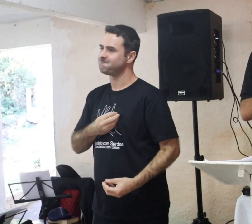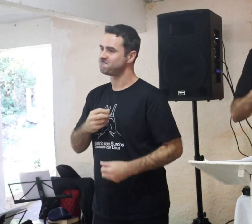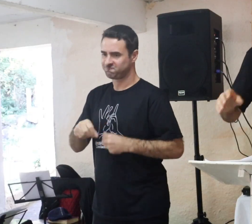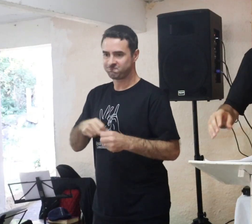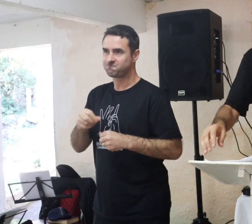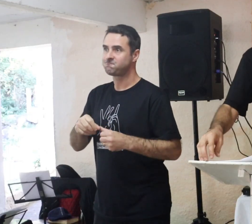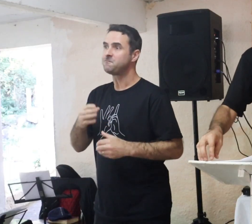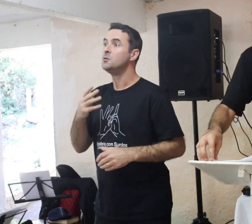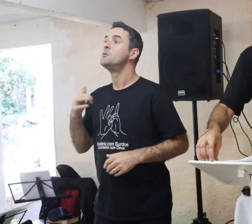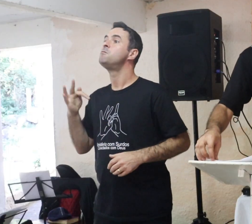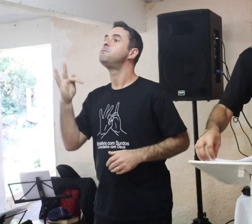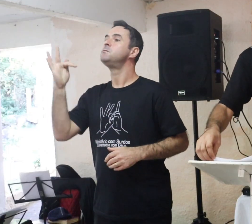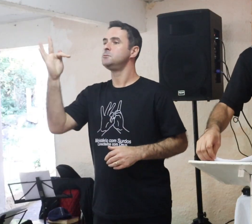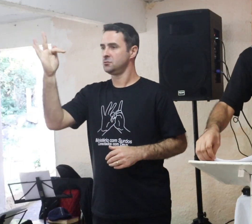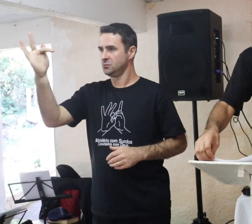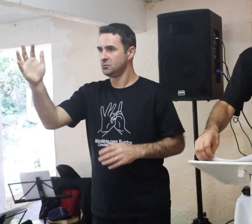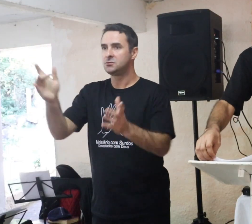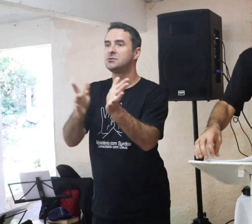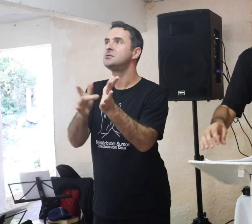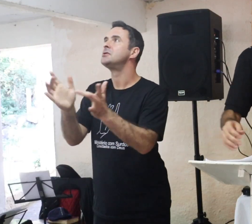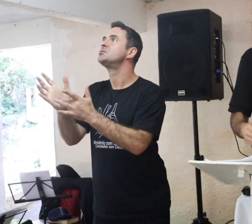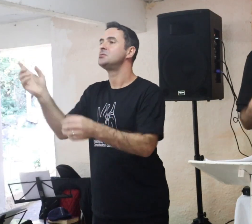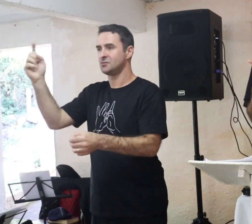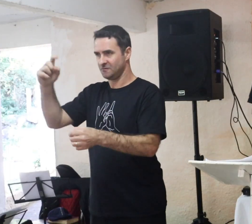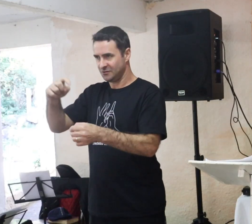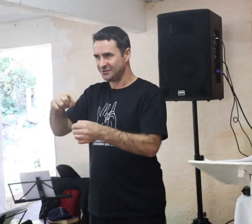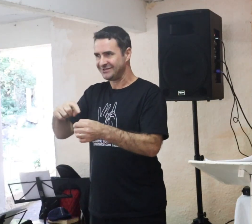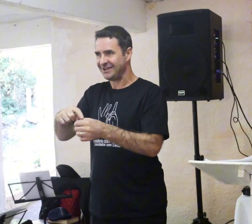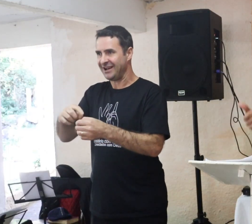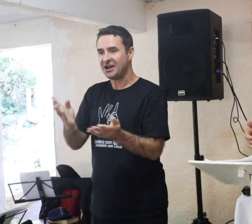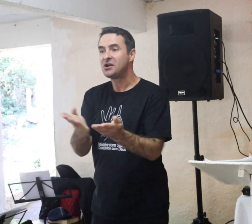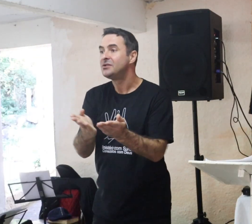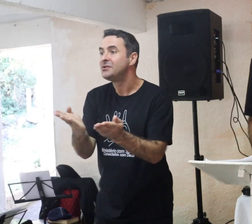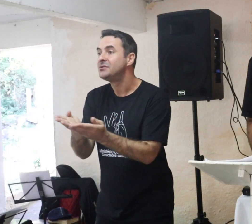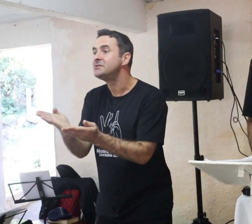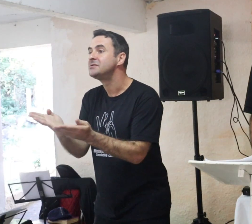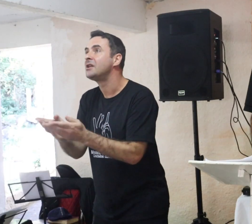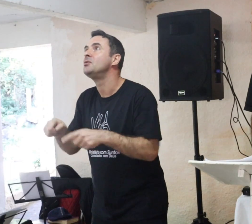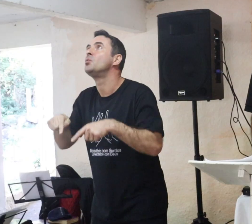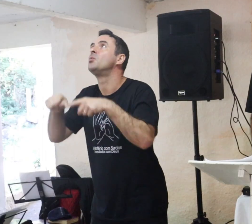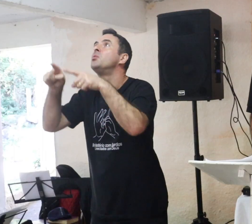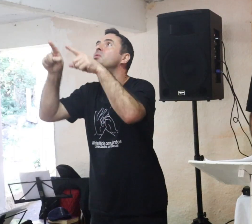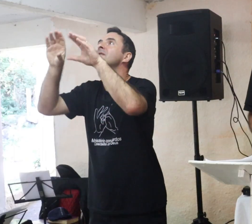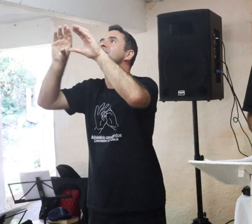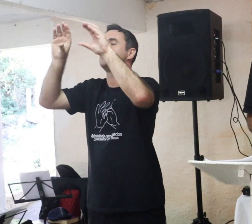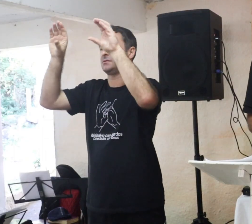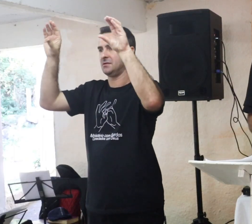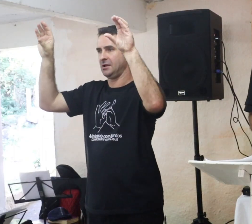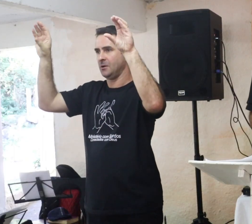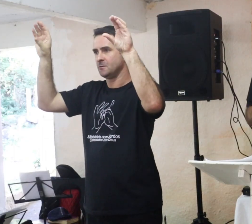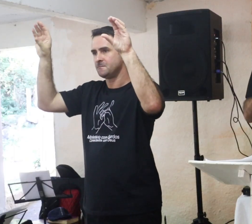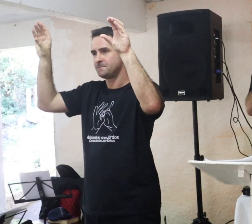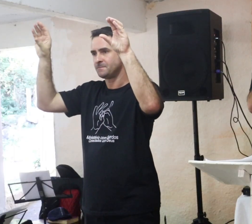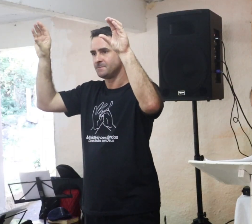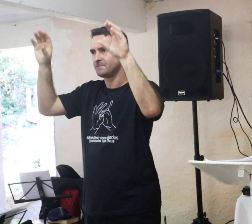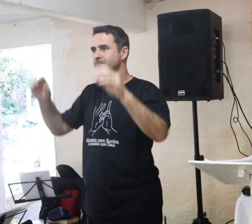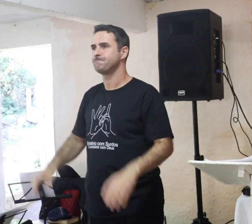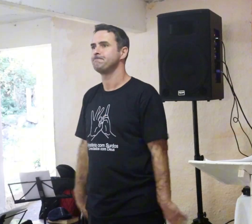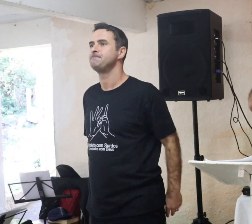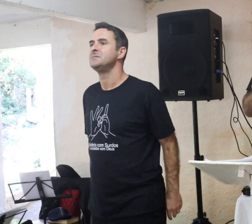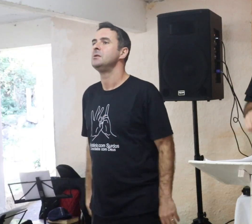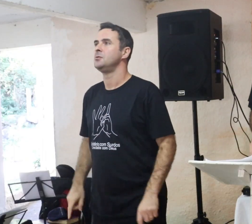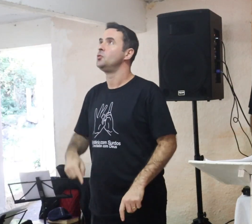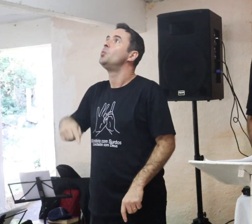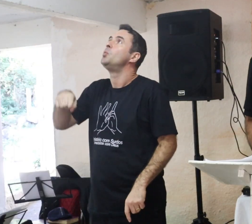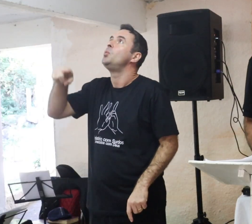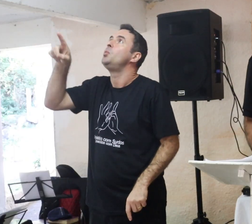relação a todos os santos, os redimidos herdarão o reino de Deus. E aqui o conceito herdar